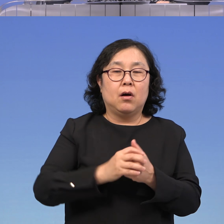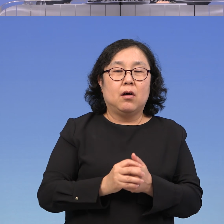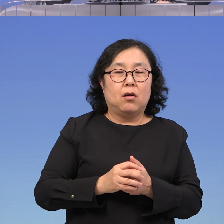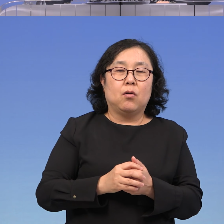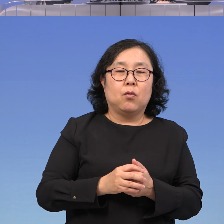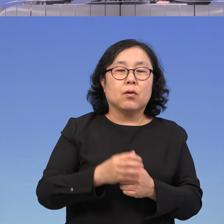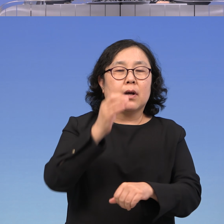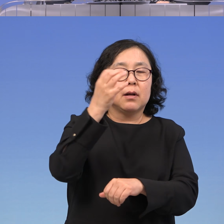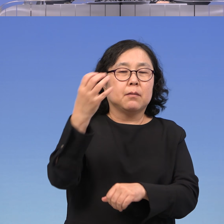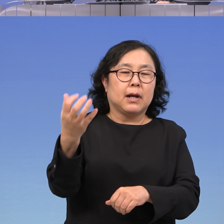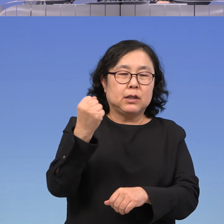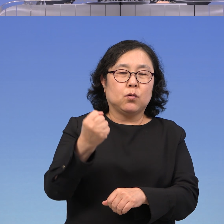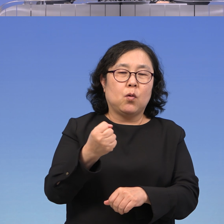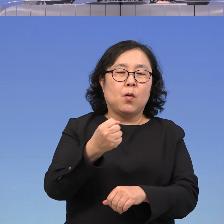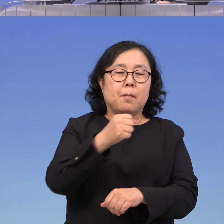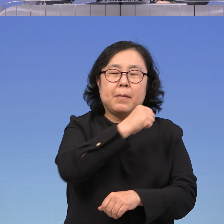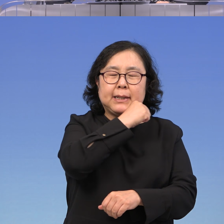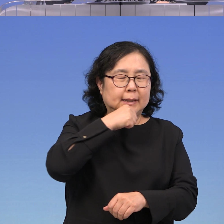하라고